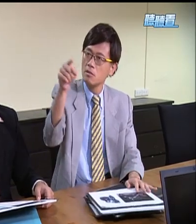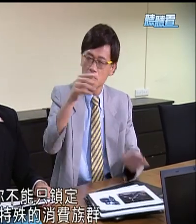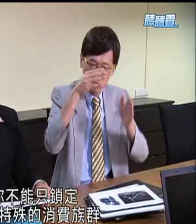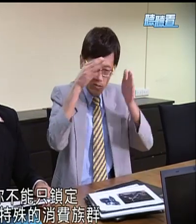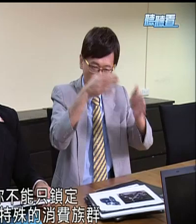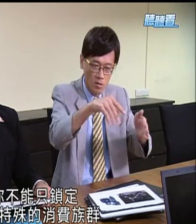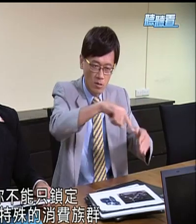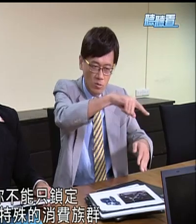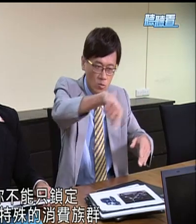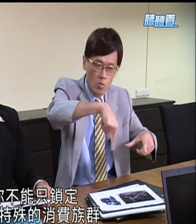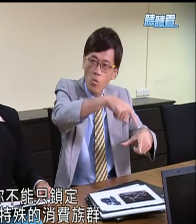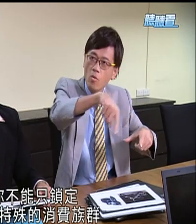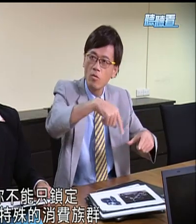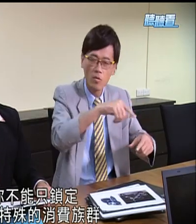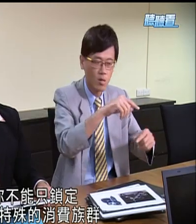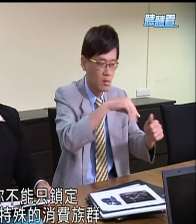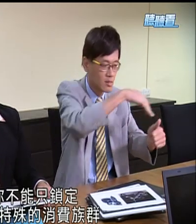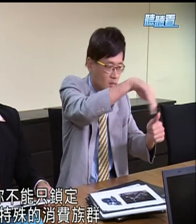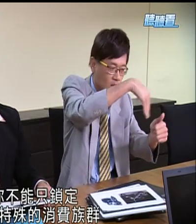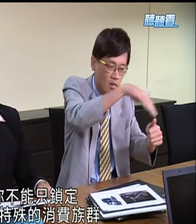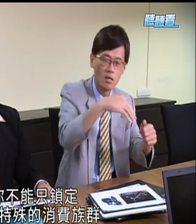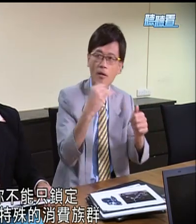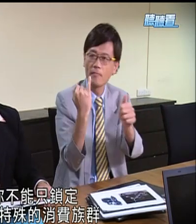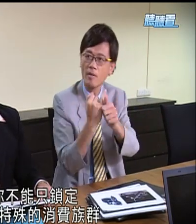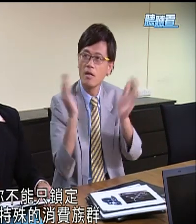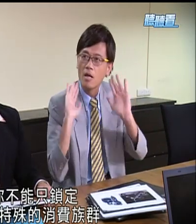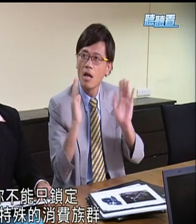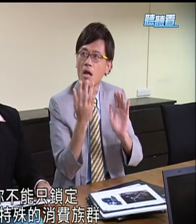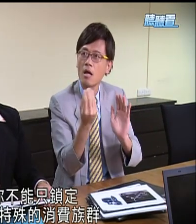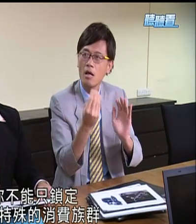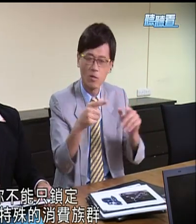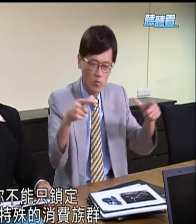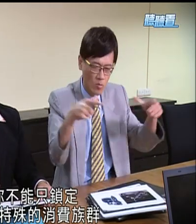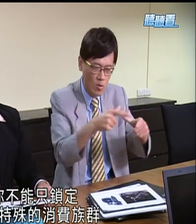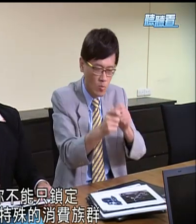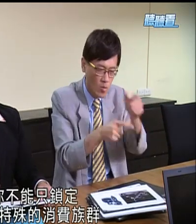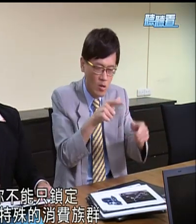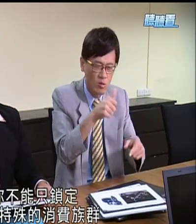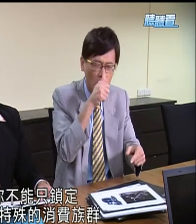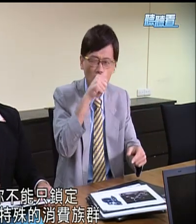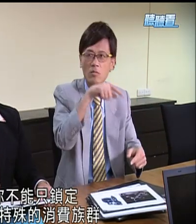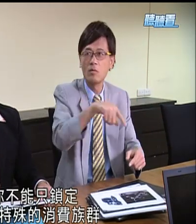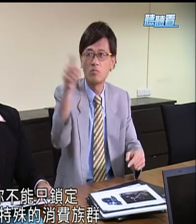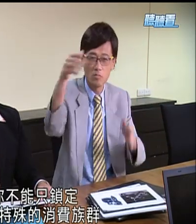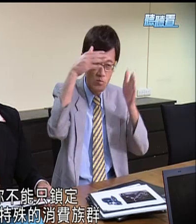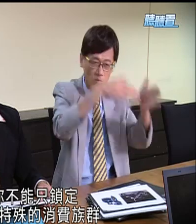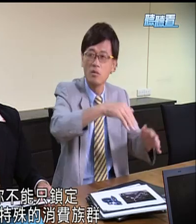你呢，不能只锁定某种特殊的消费族群。